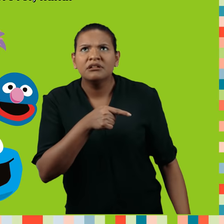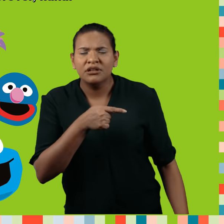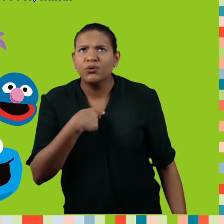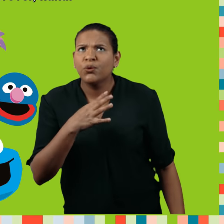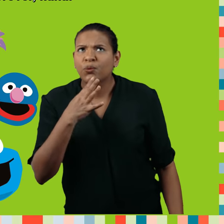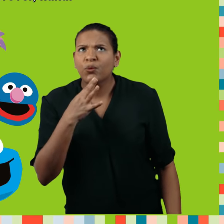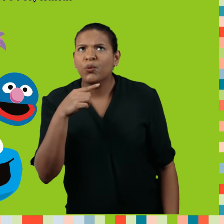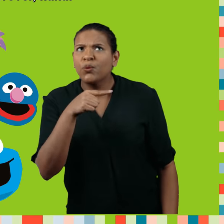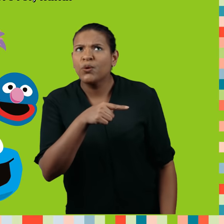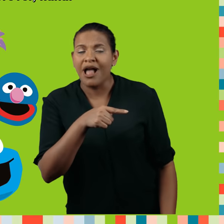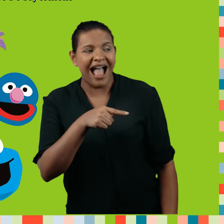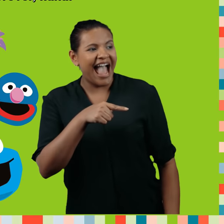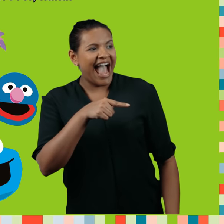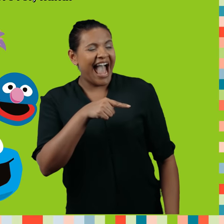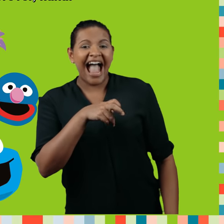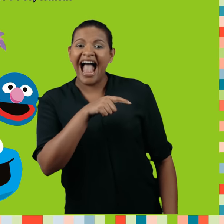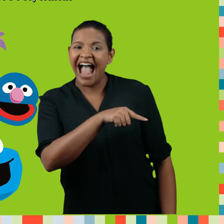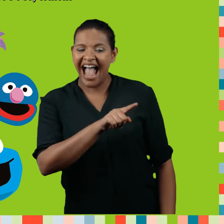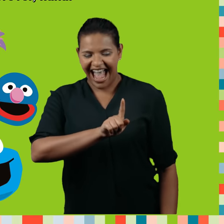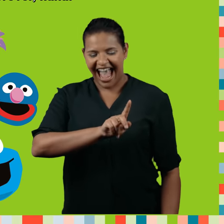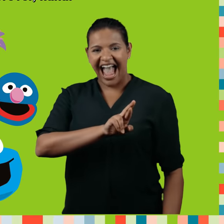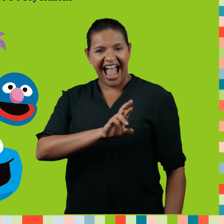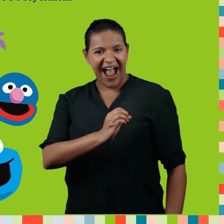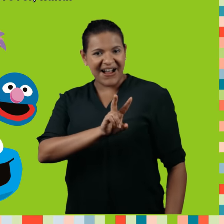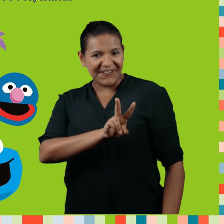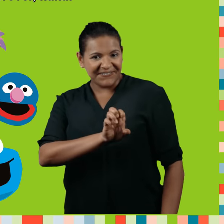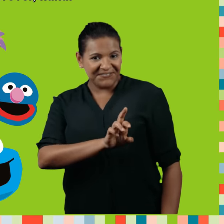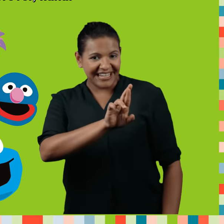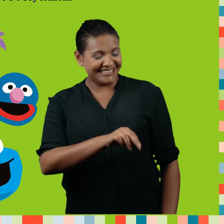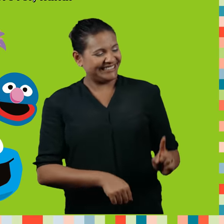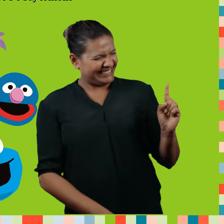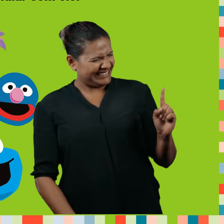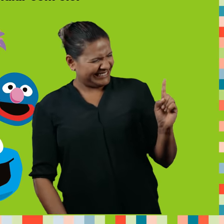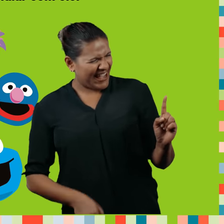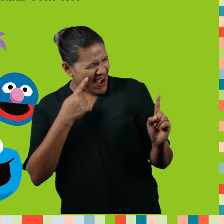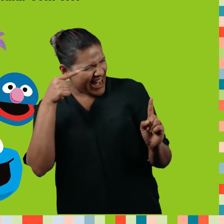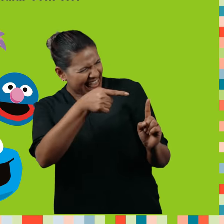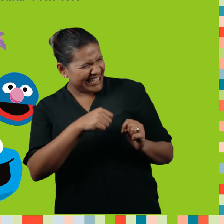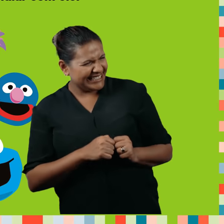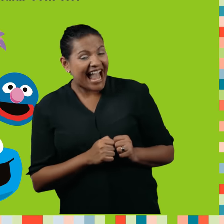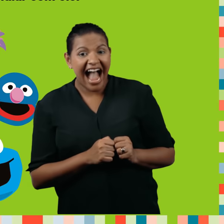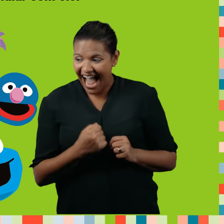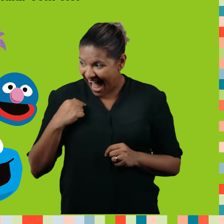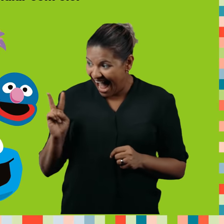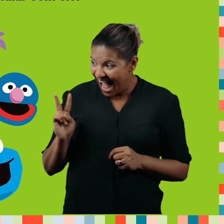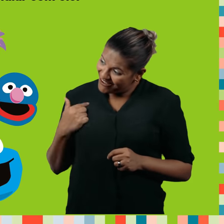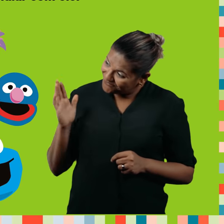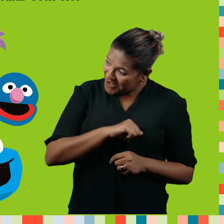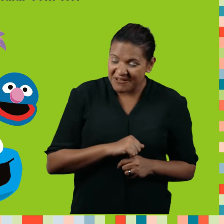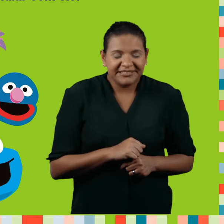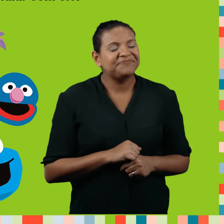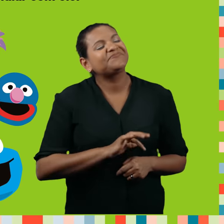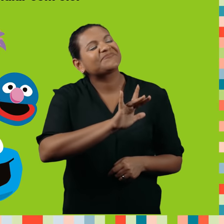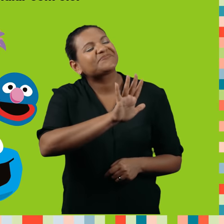Mim também conhecer! É o Grover! Olha ele ali! Vamos lá falar